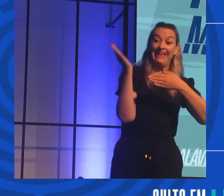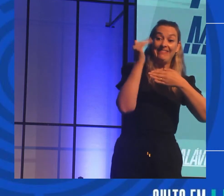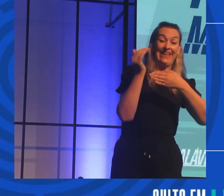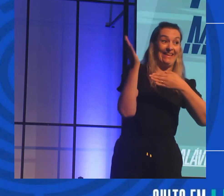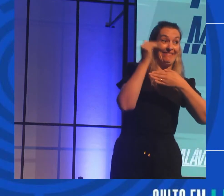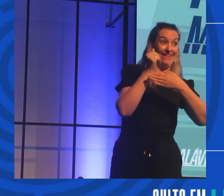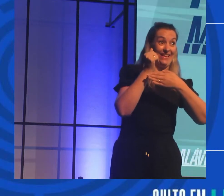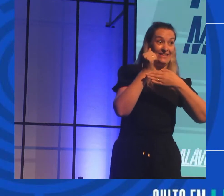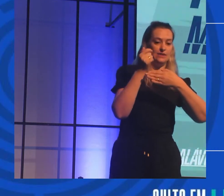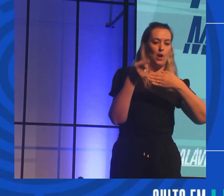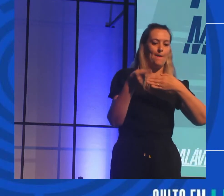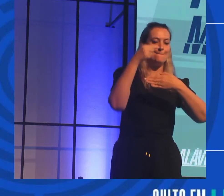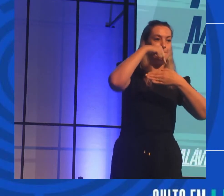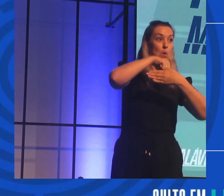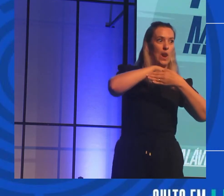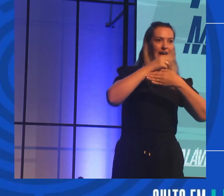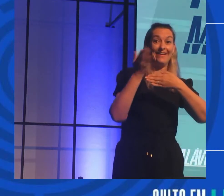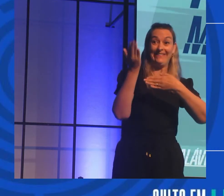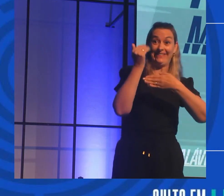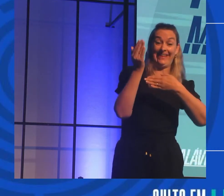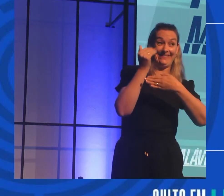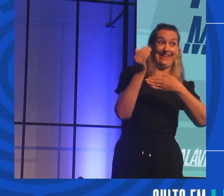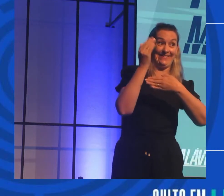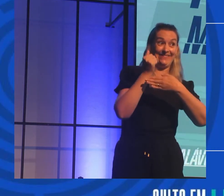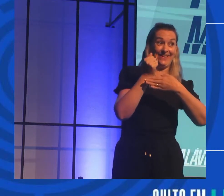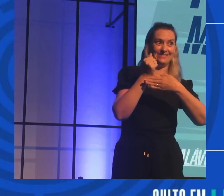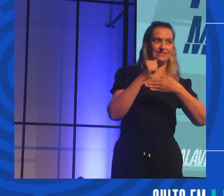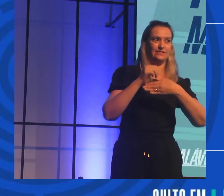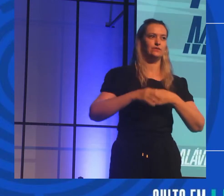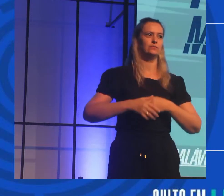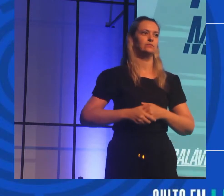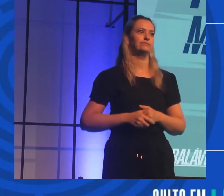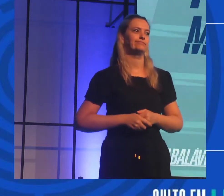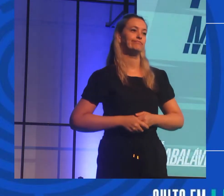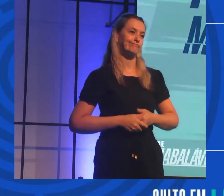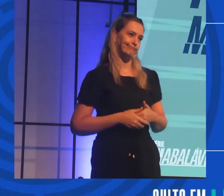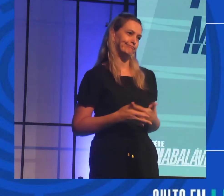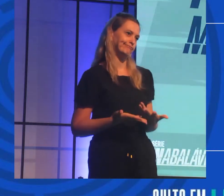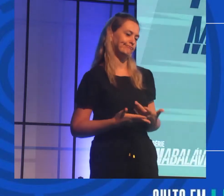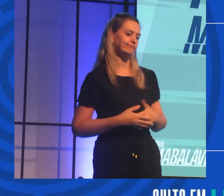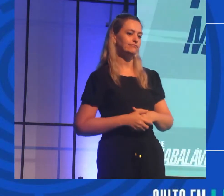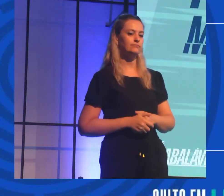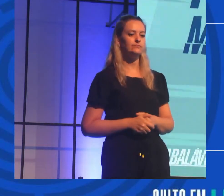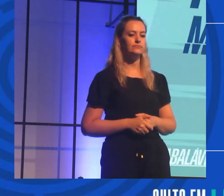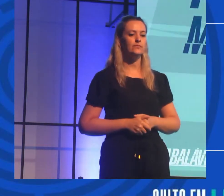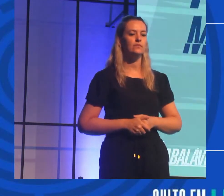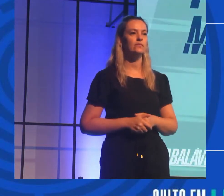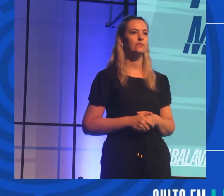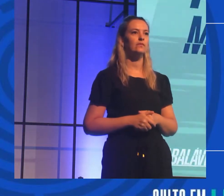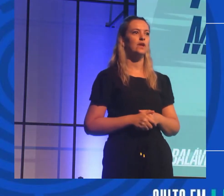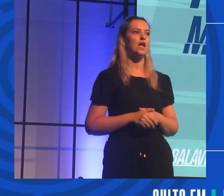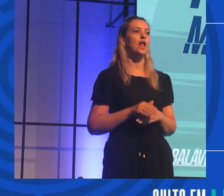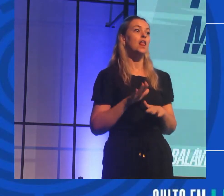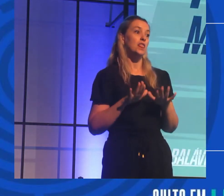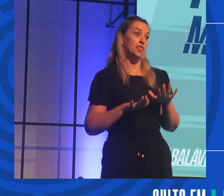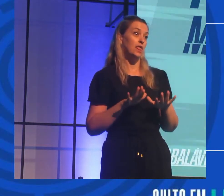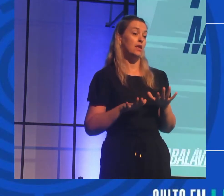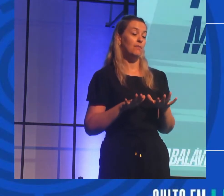muro, aonde as pessoas estão andando com Deus, amando Deus, caminhando com Jesus, e daqui a pouco um